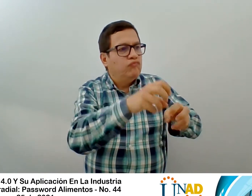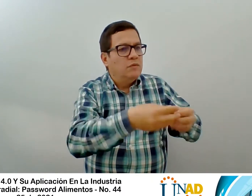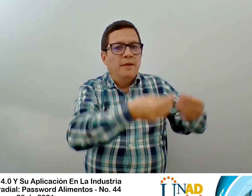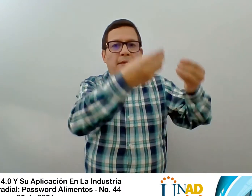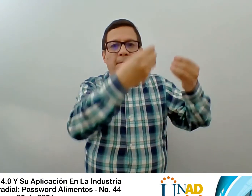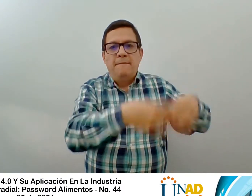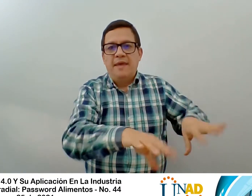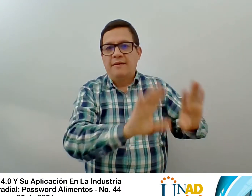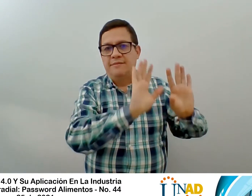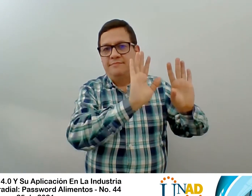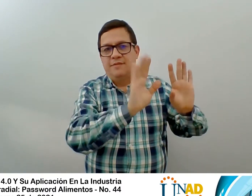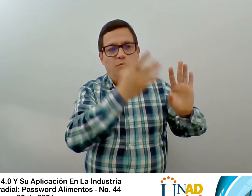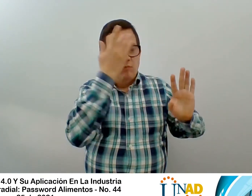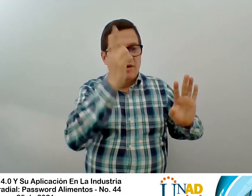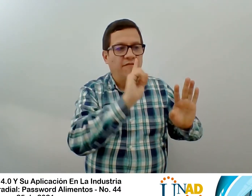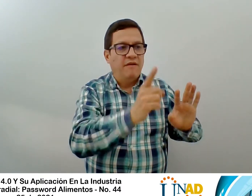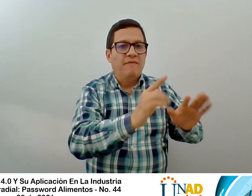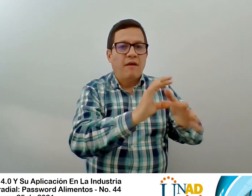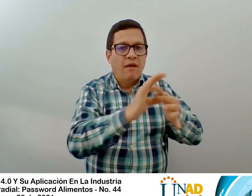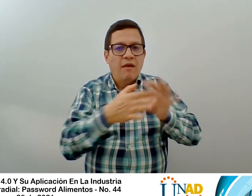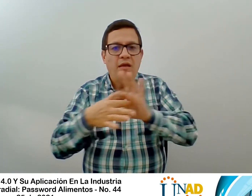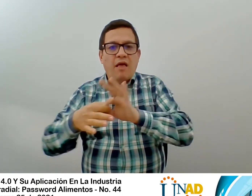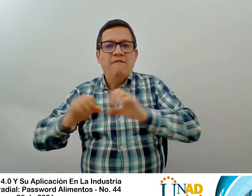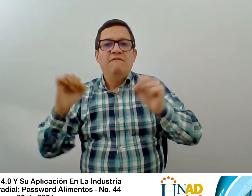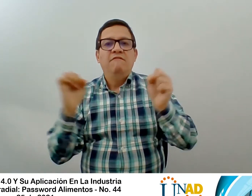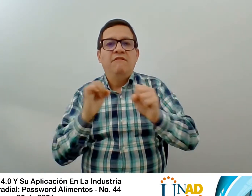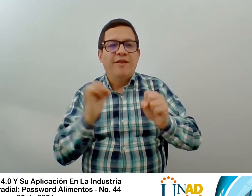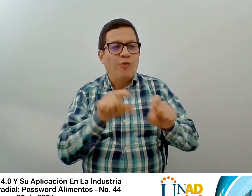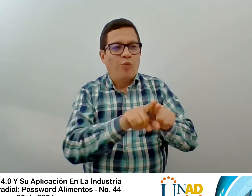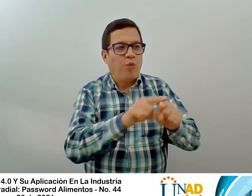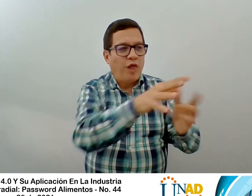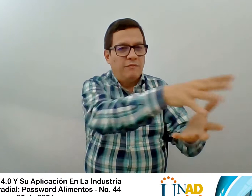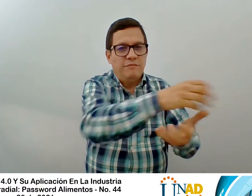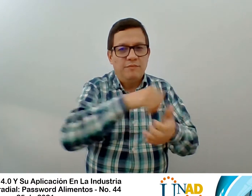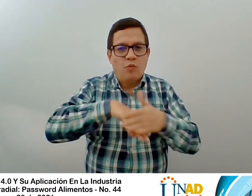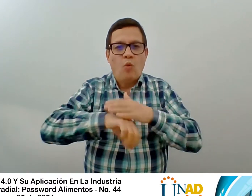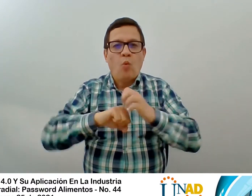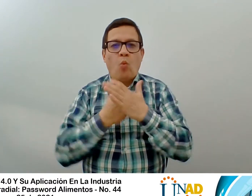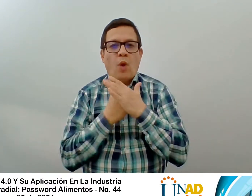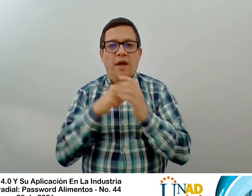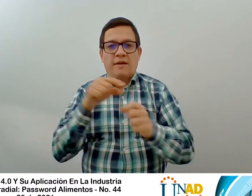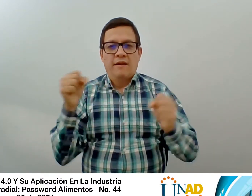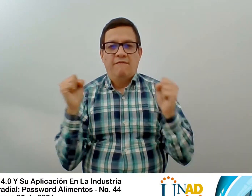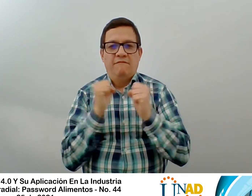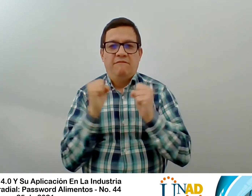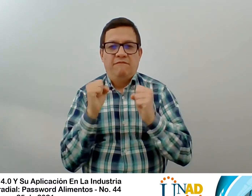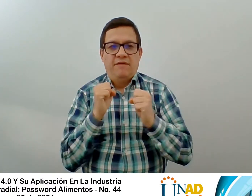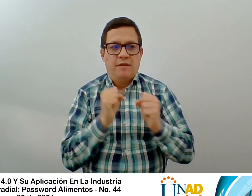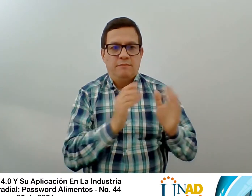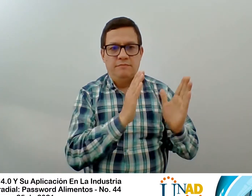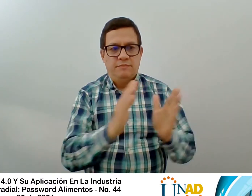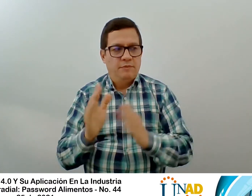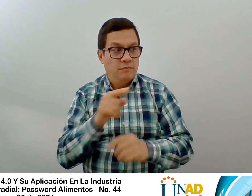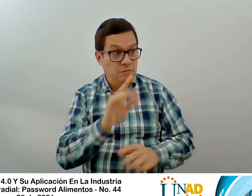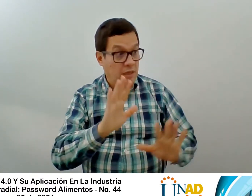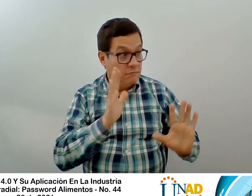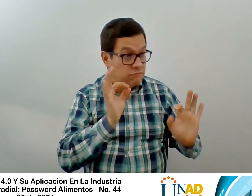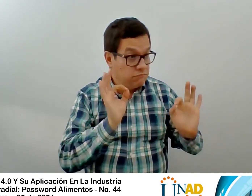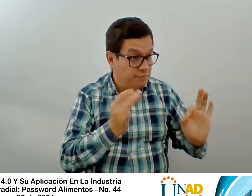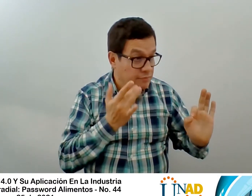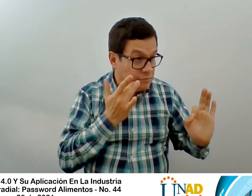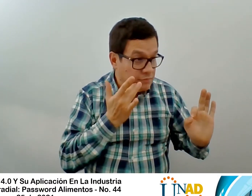fresco porque no está garantizada su cadena de frío, porque no conocemos bien su estado de madurez y realmente